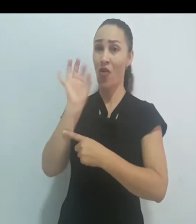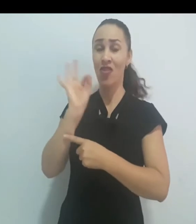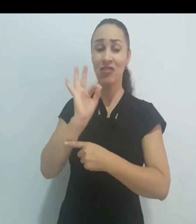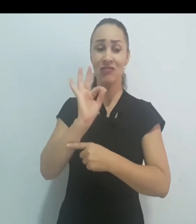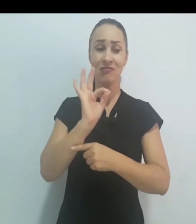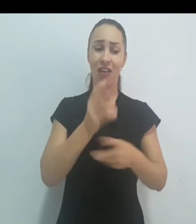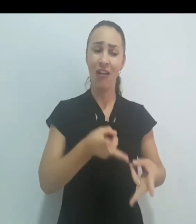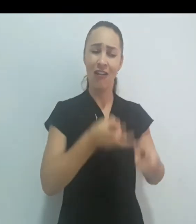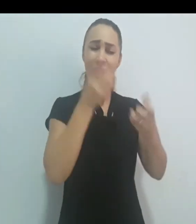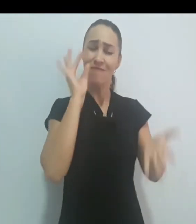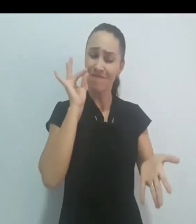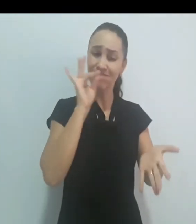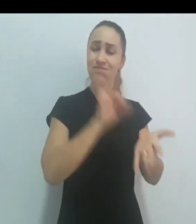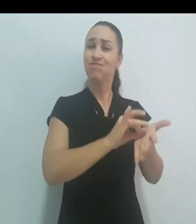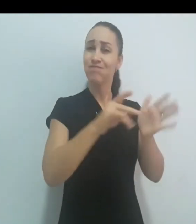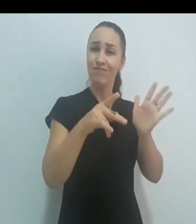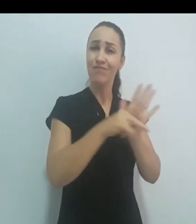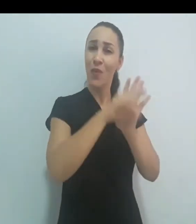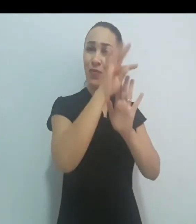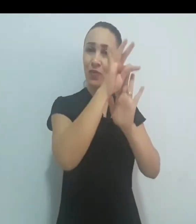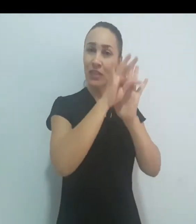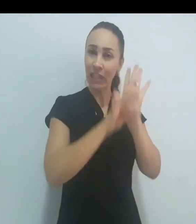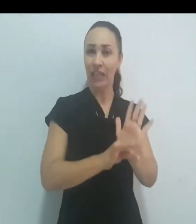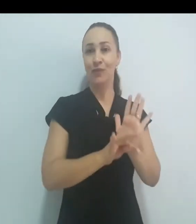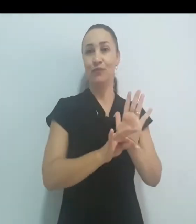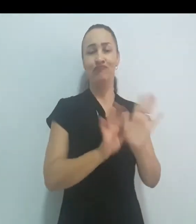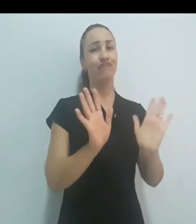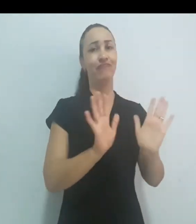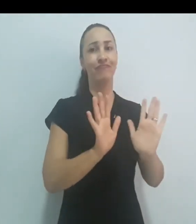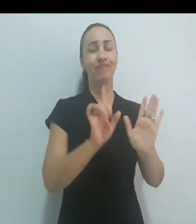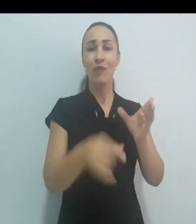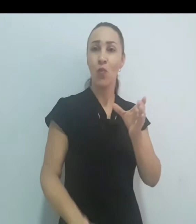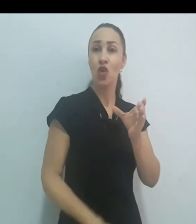consegue tirar o cerne, a essência do texto